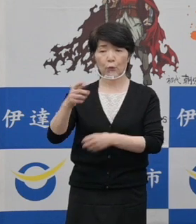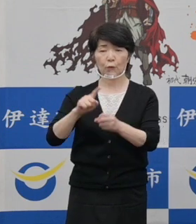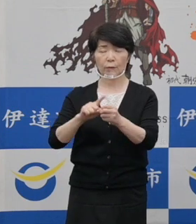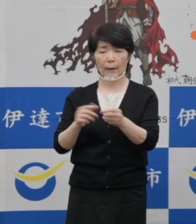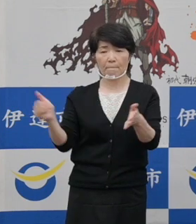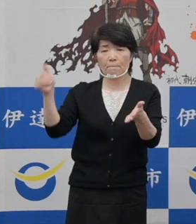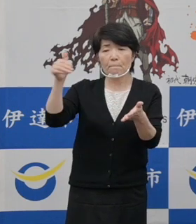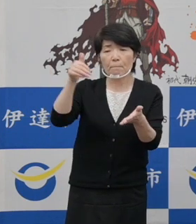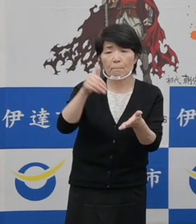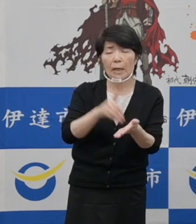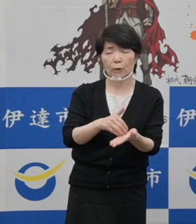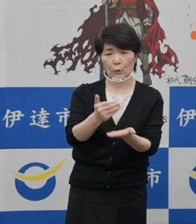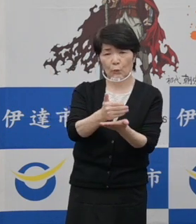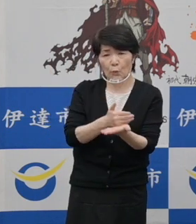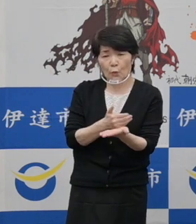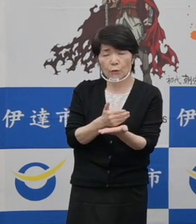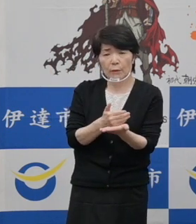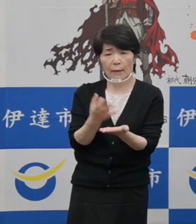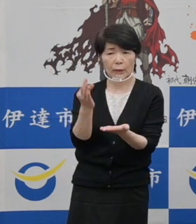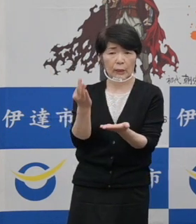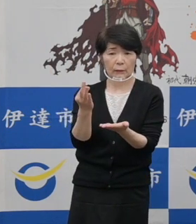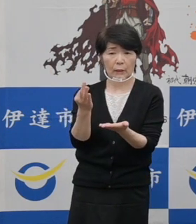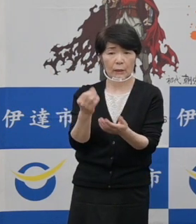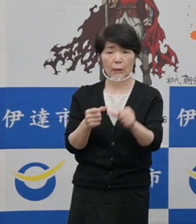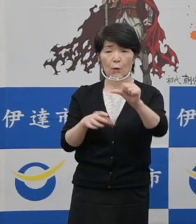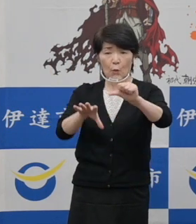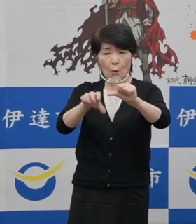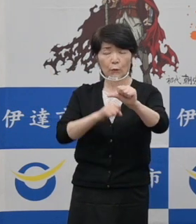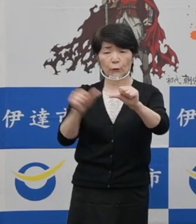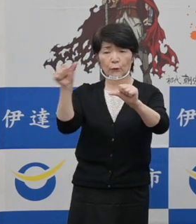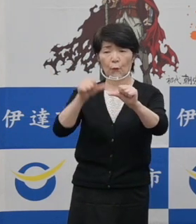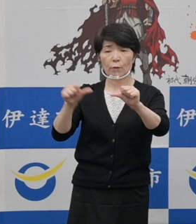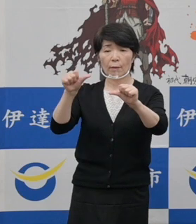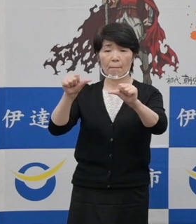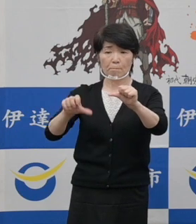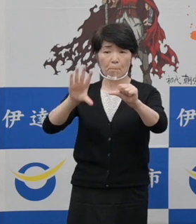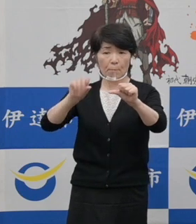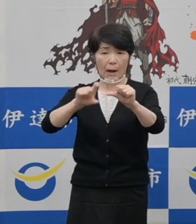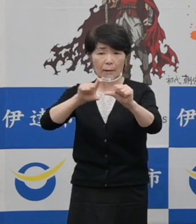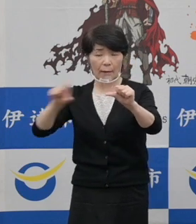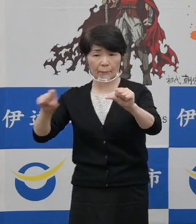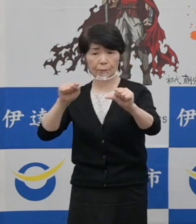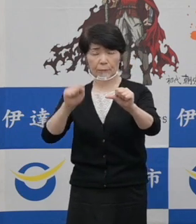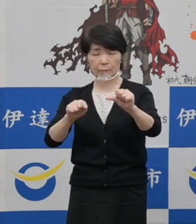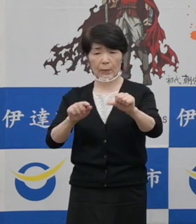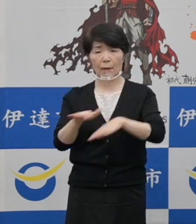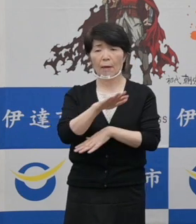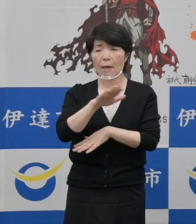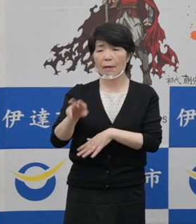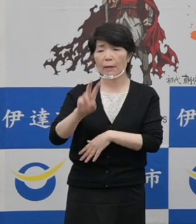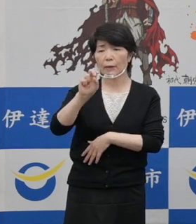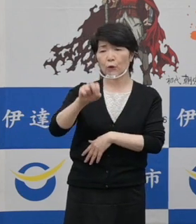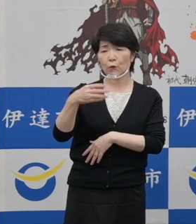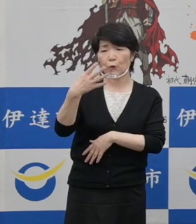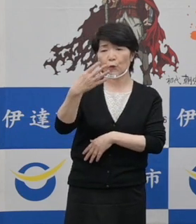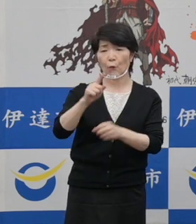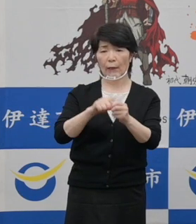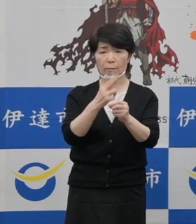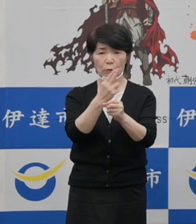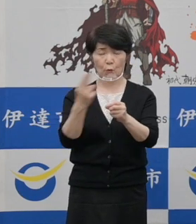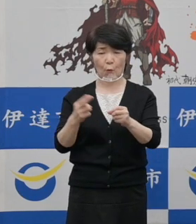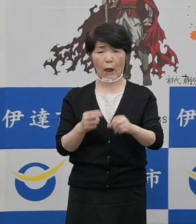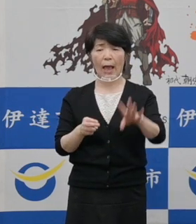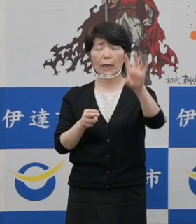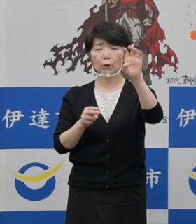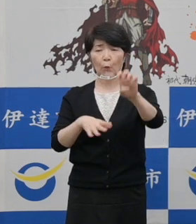残高につきましては5億5000万円でございましたが、平成24年度からは40